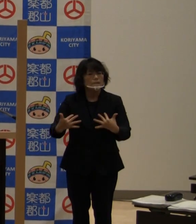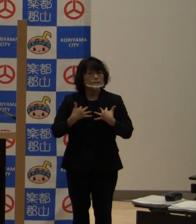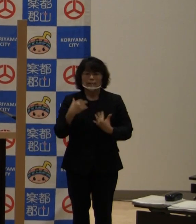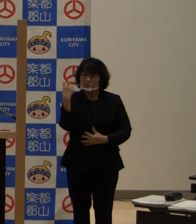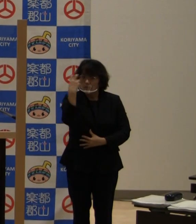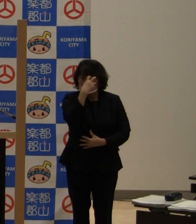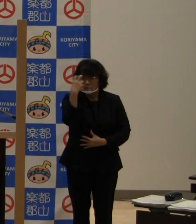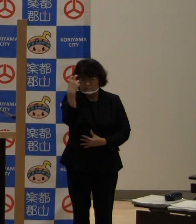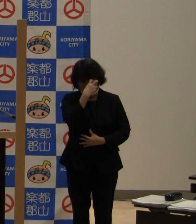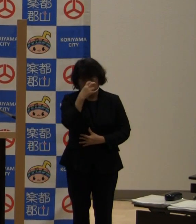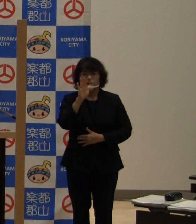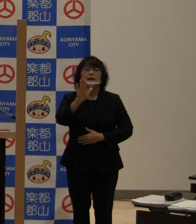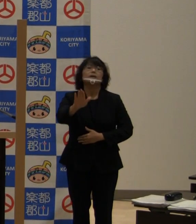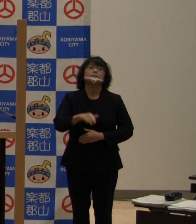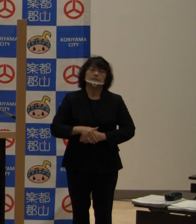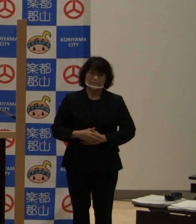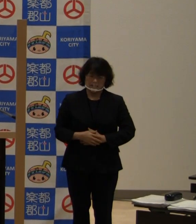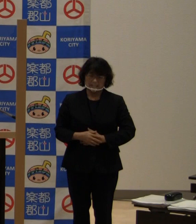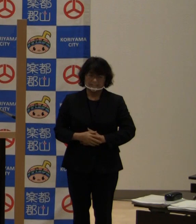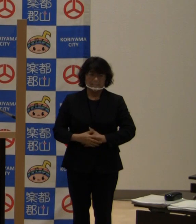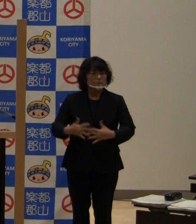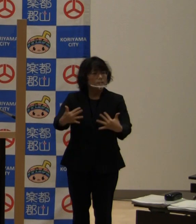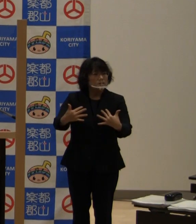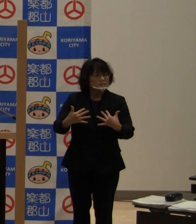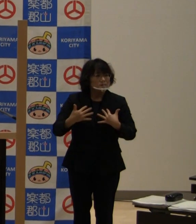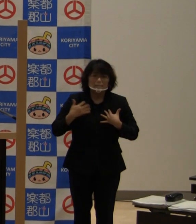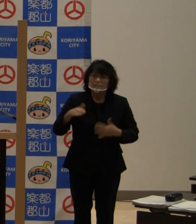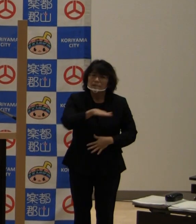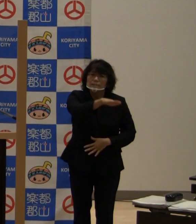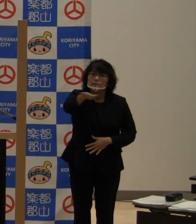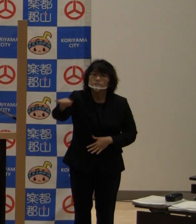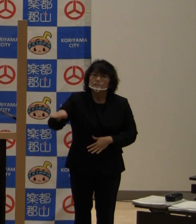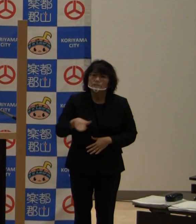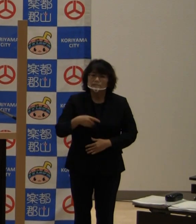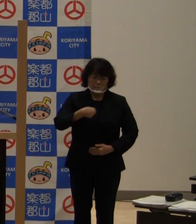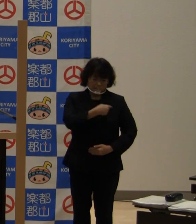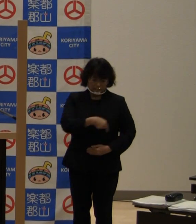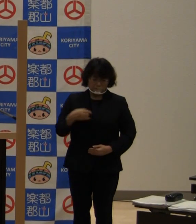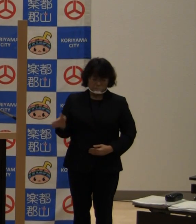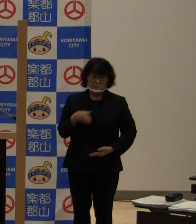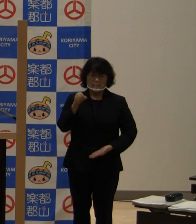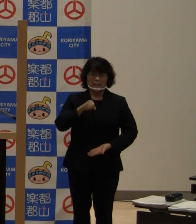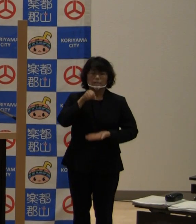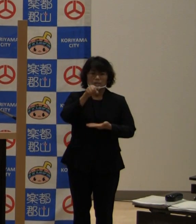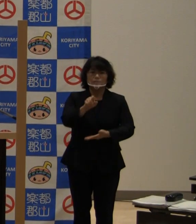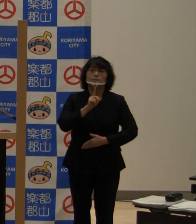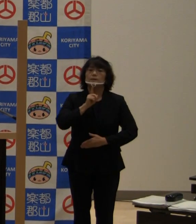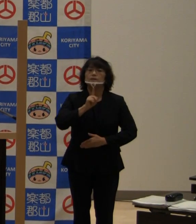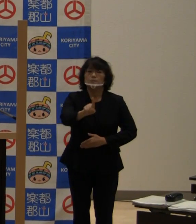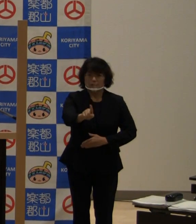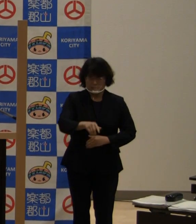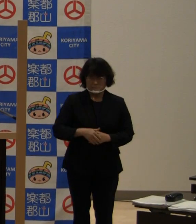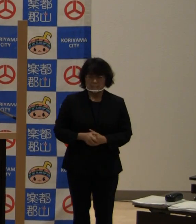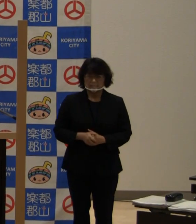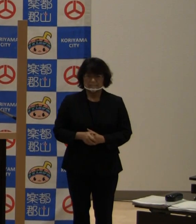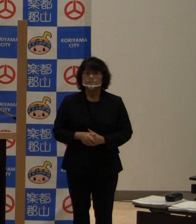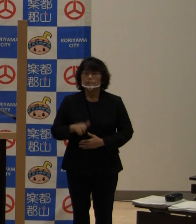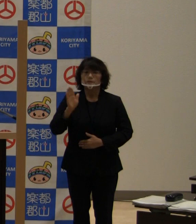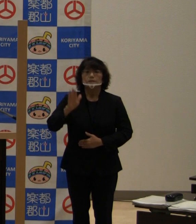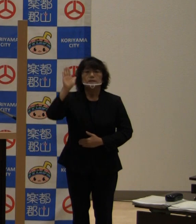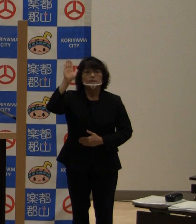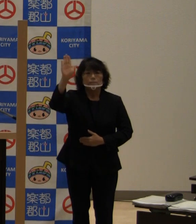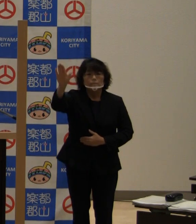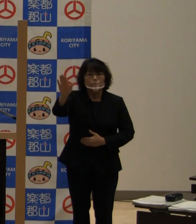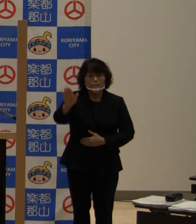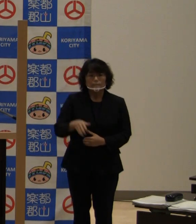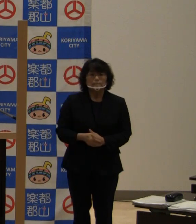しております。被災された方々に対しまして心からお見合いを申し上げます。今後におきましては被災